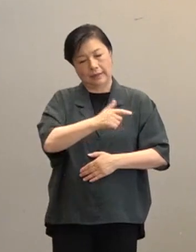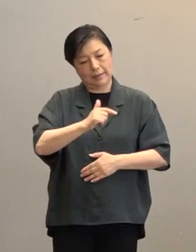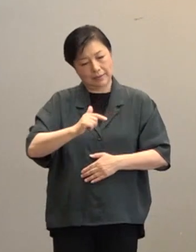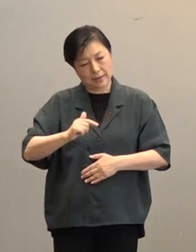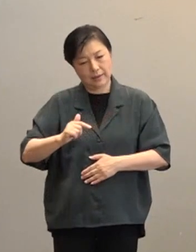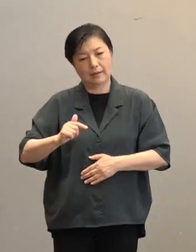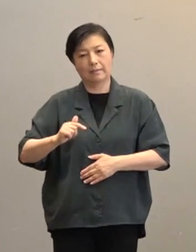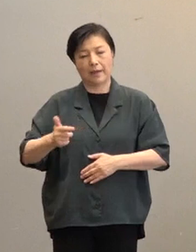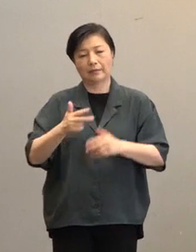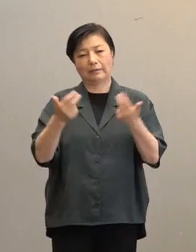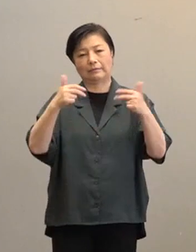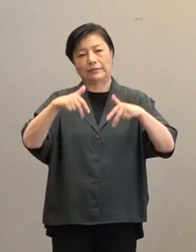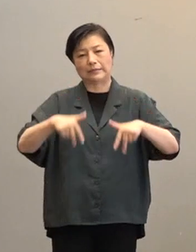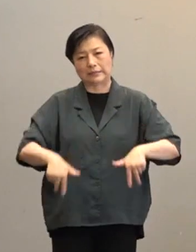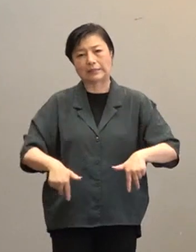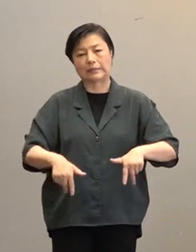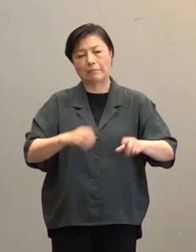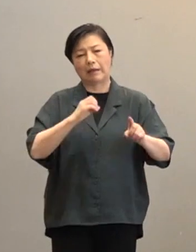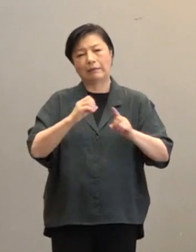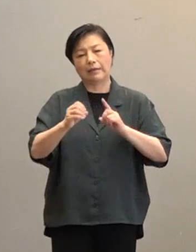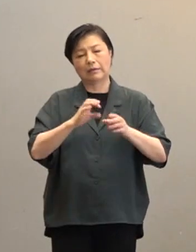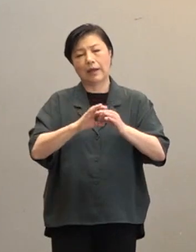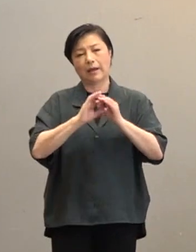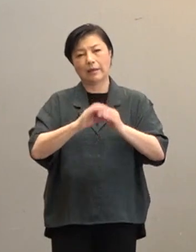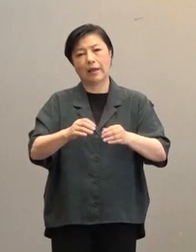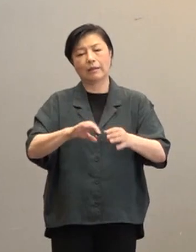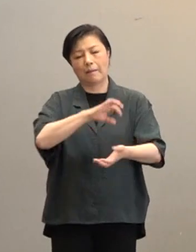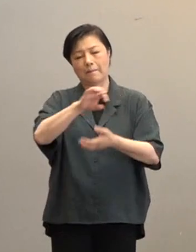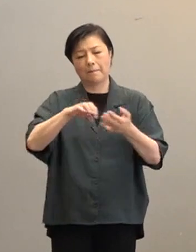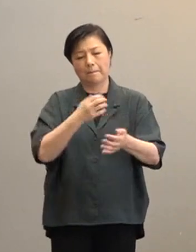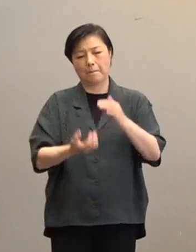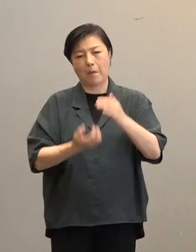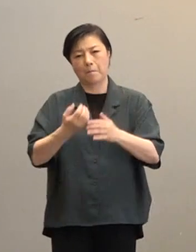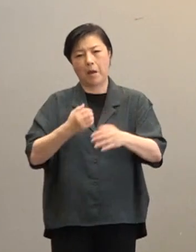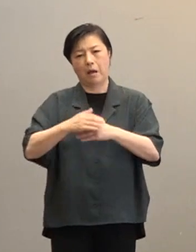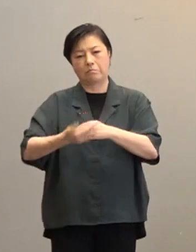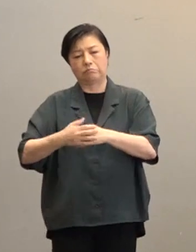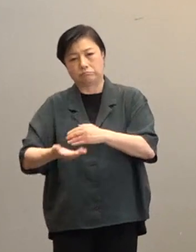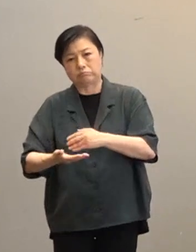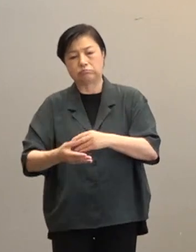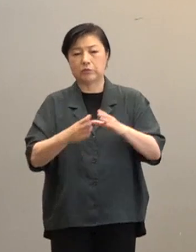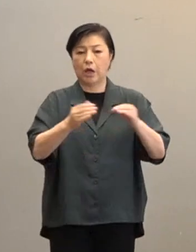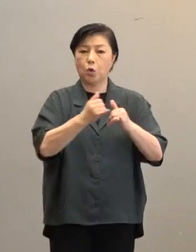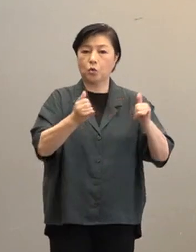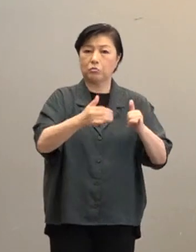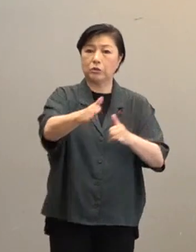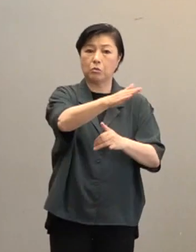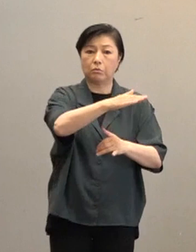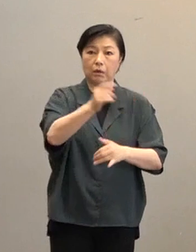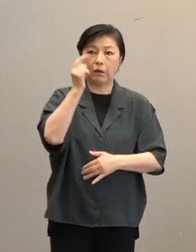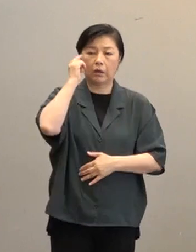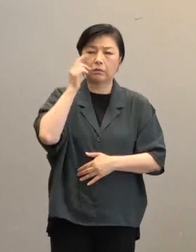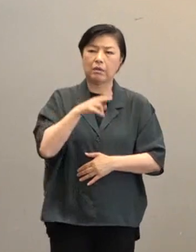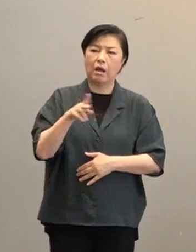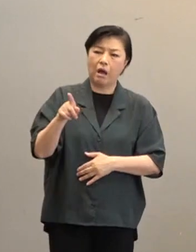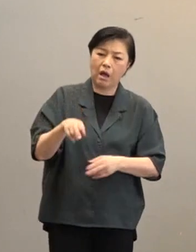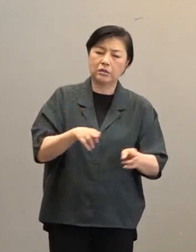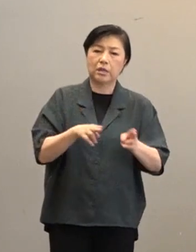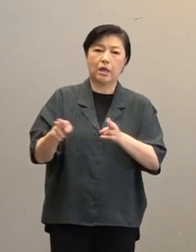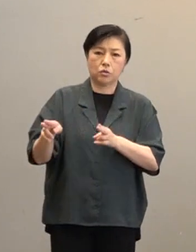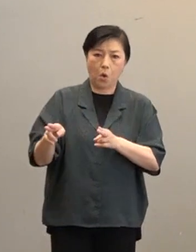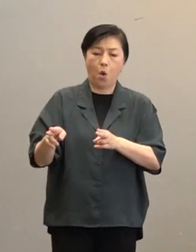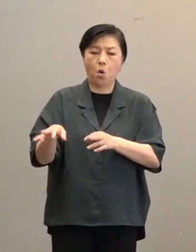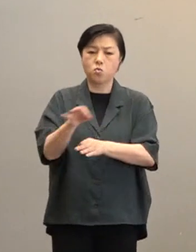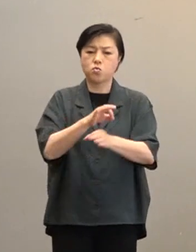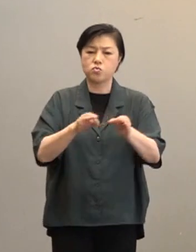なシステムデジタル関係のトラブルが起きるたびにですね、国民の皆さん方からすると制度であったり